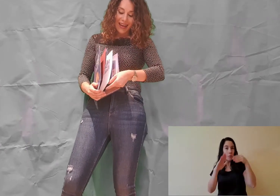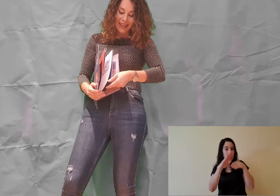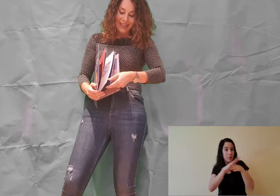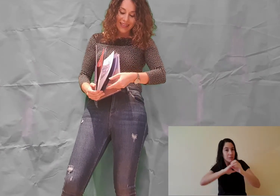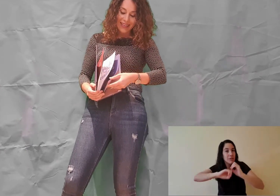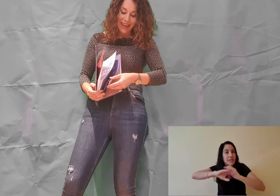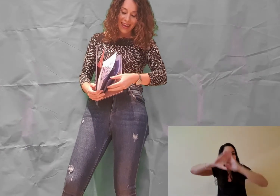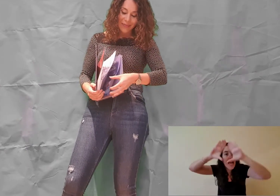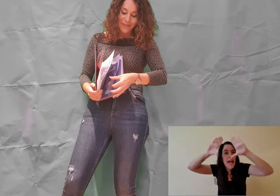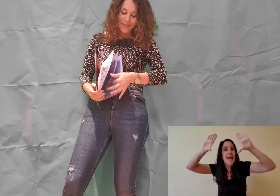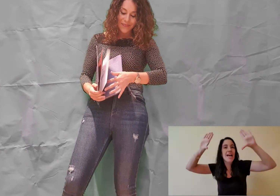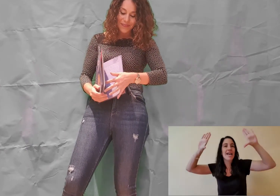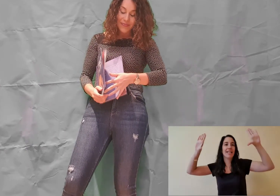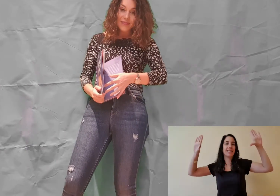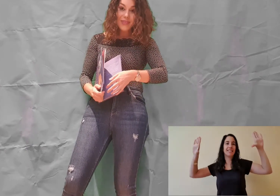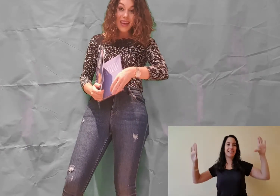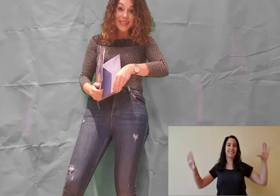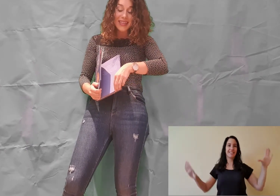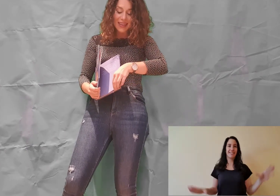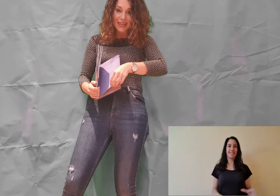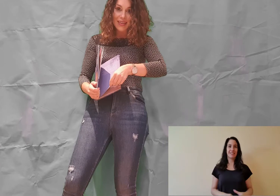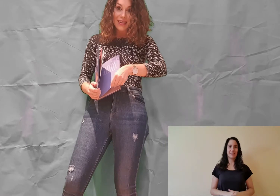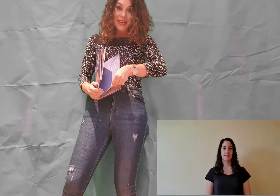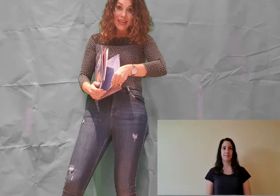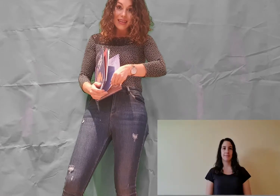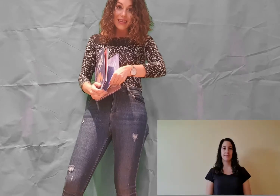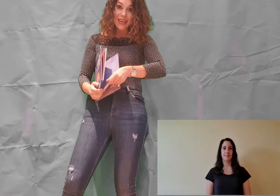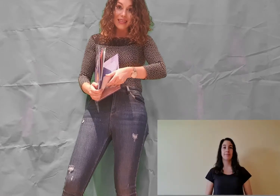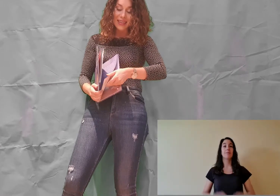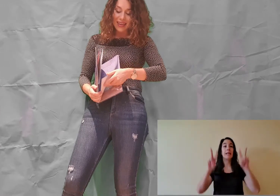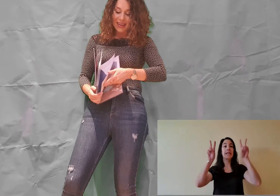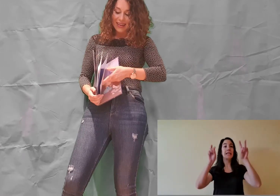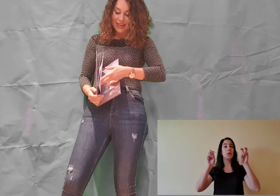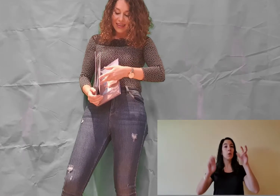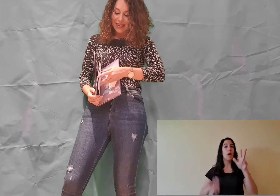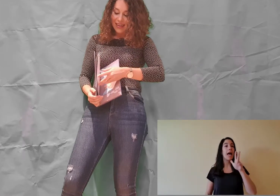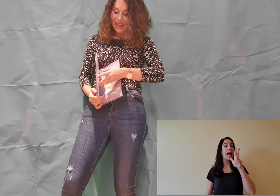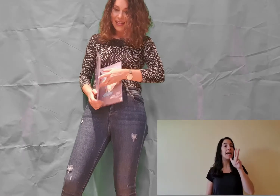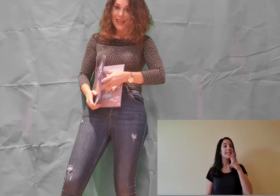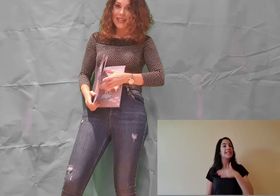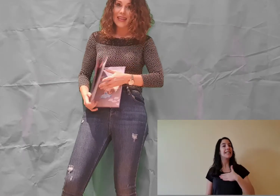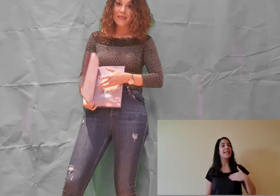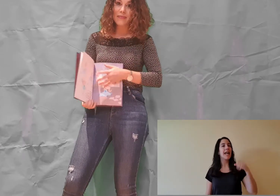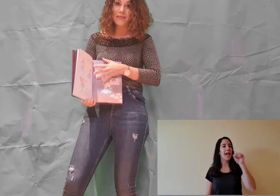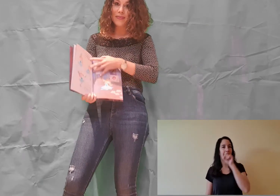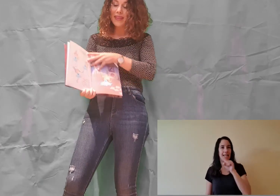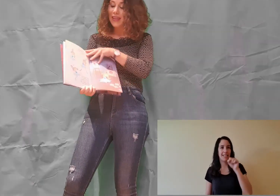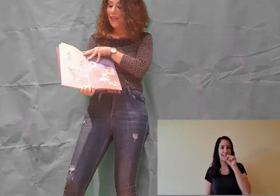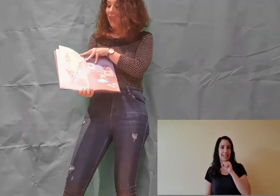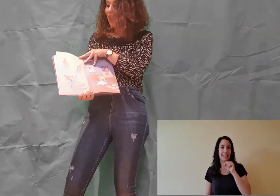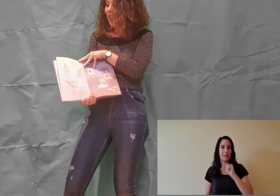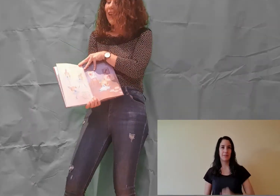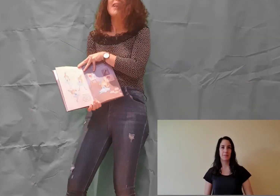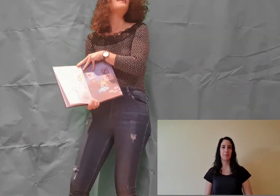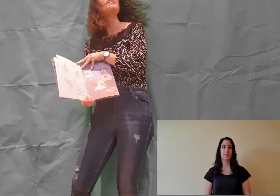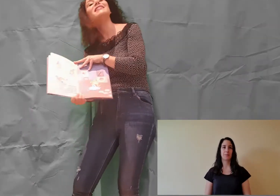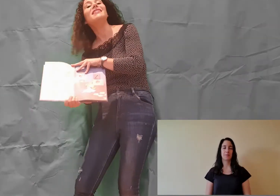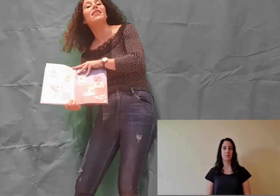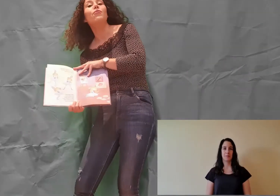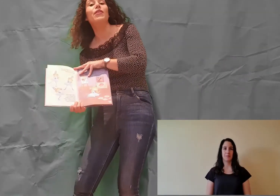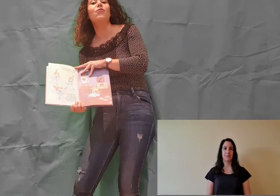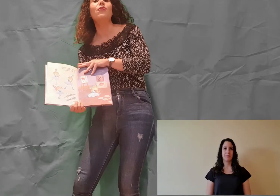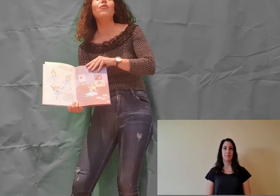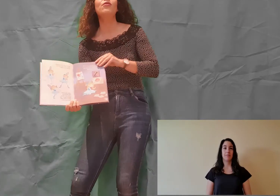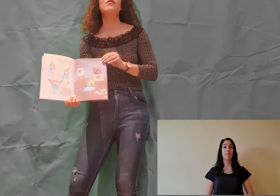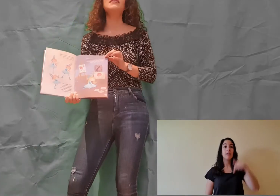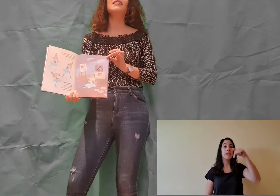a entrar. H quiere ser cantante. Este es